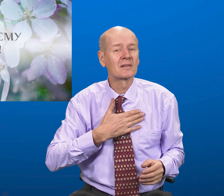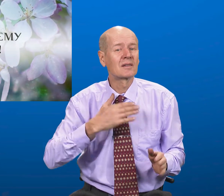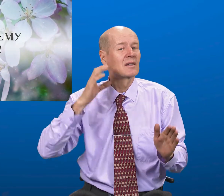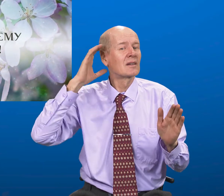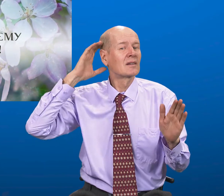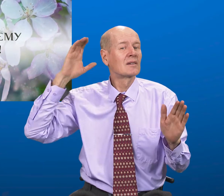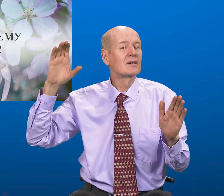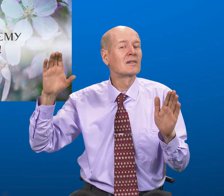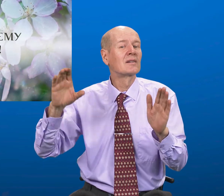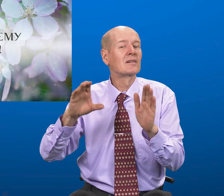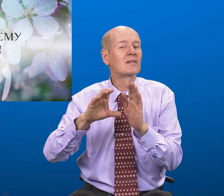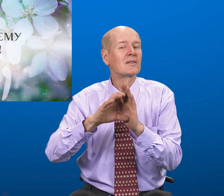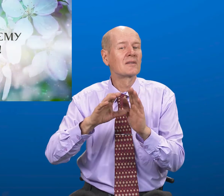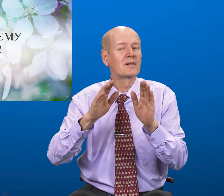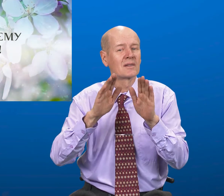вселенной, глазу